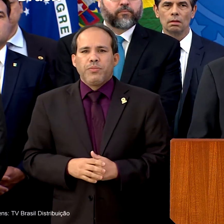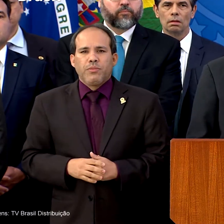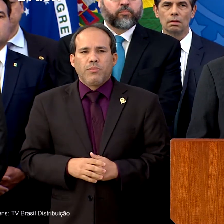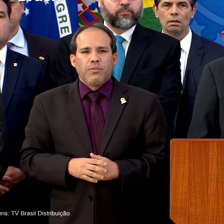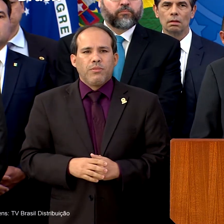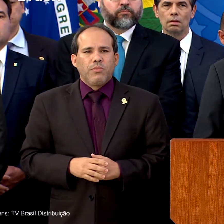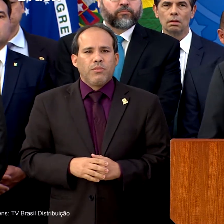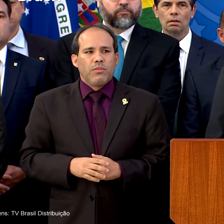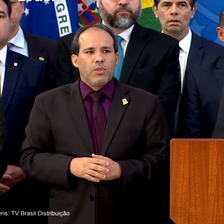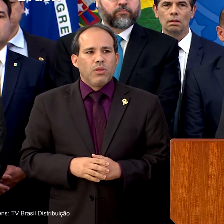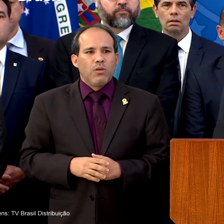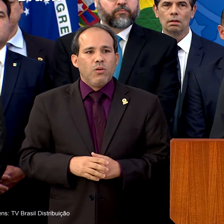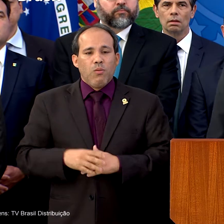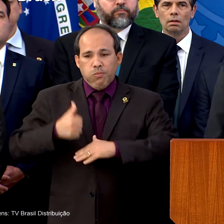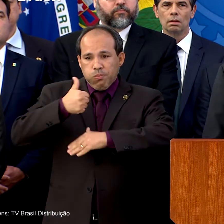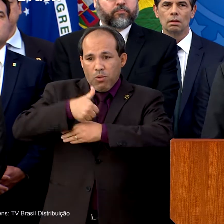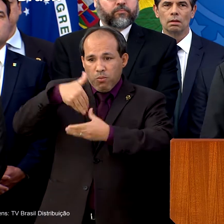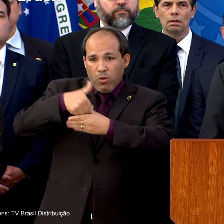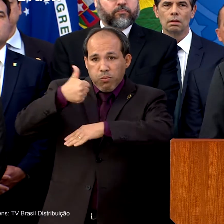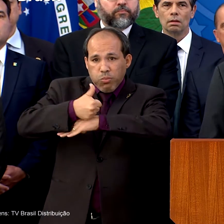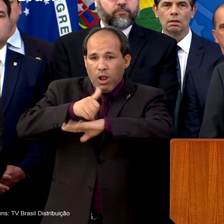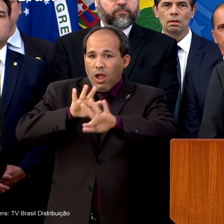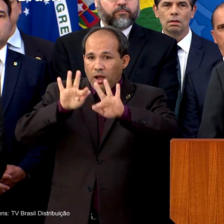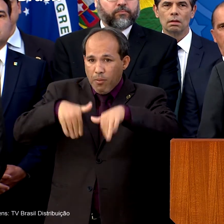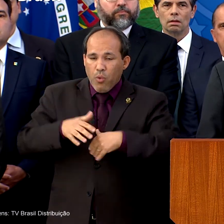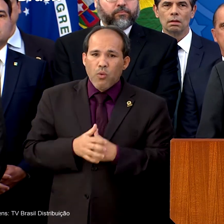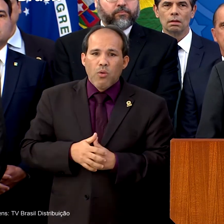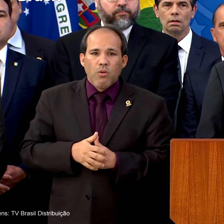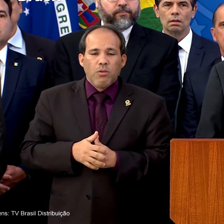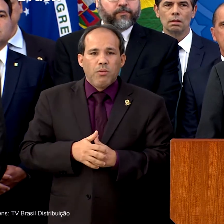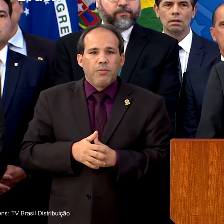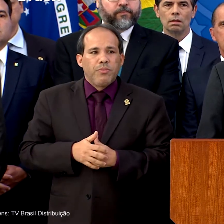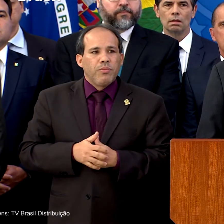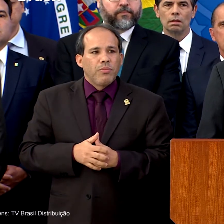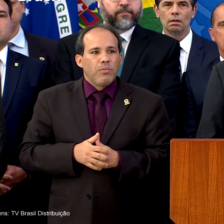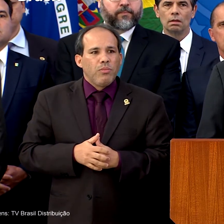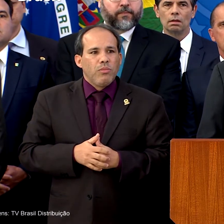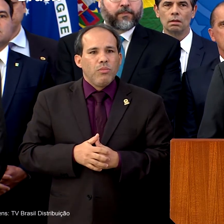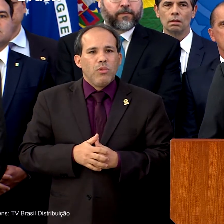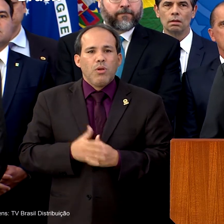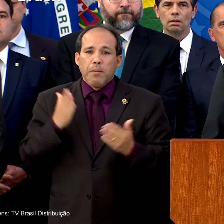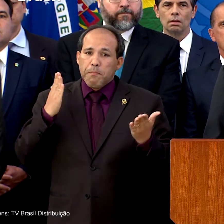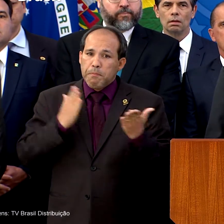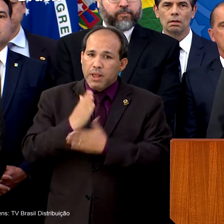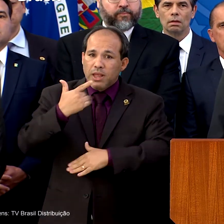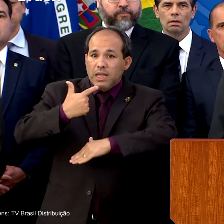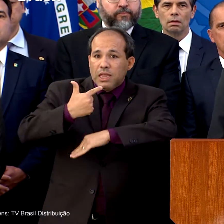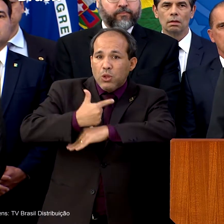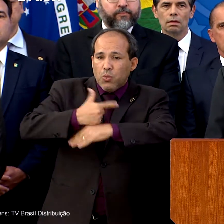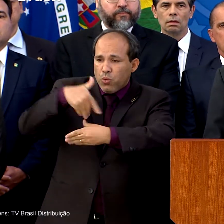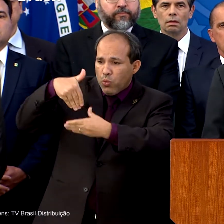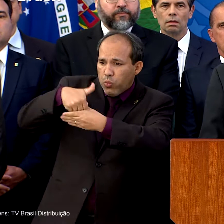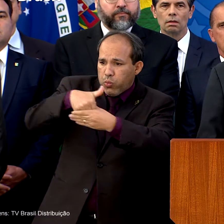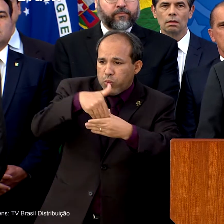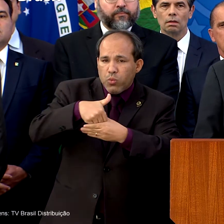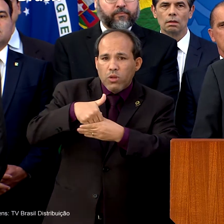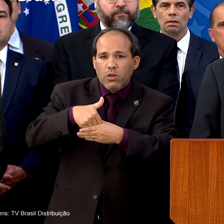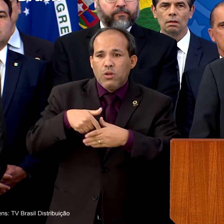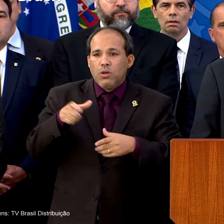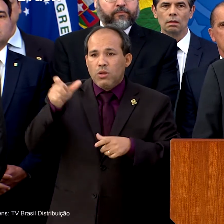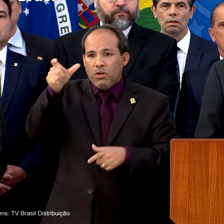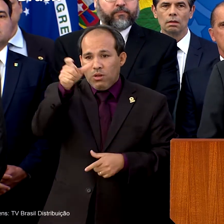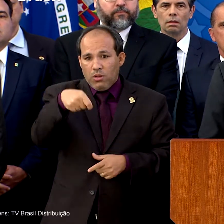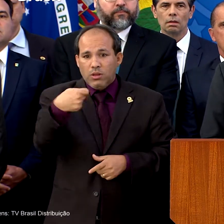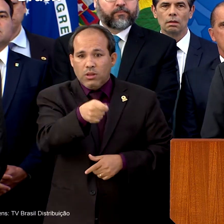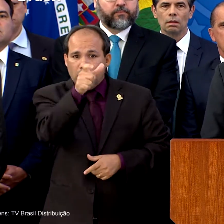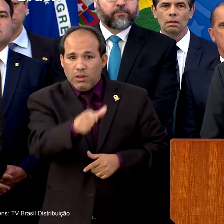acabou o primeiro turno e eu fui ele foi passei para o segundo turno com o senhor fernando